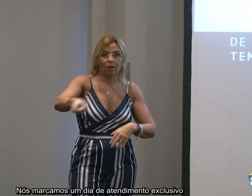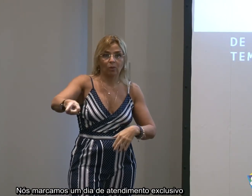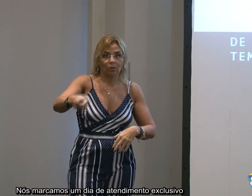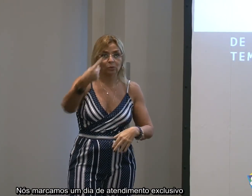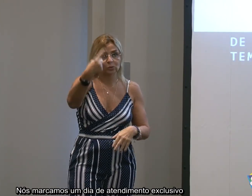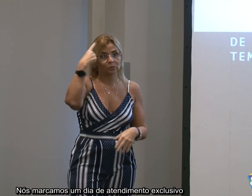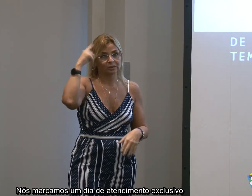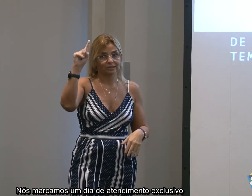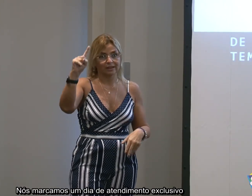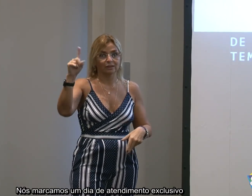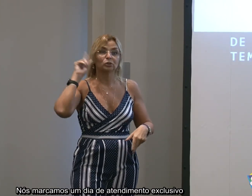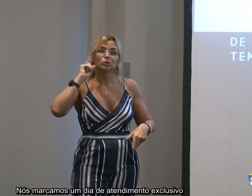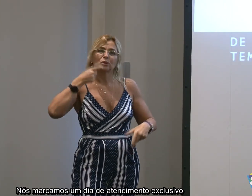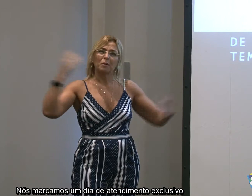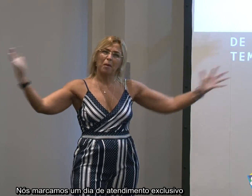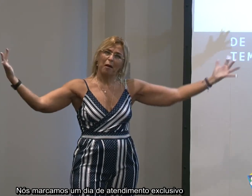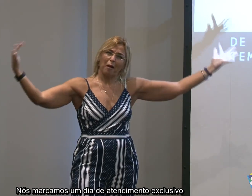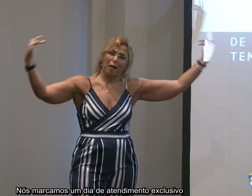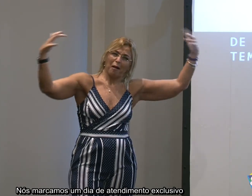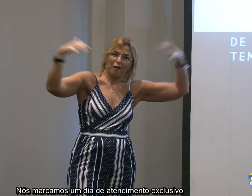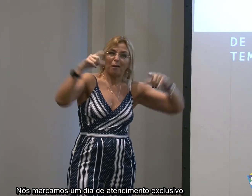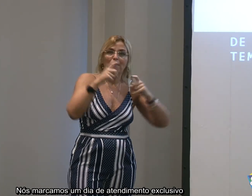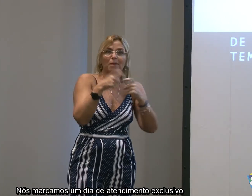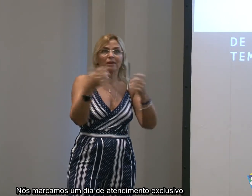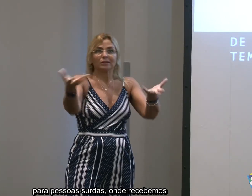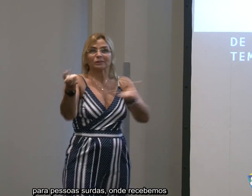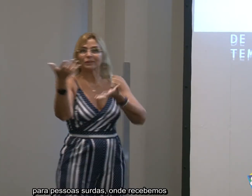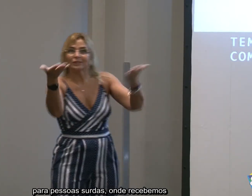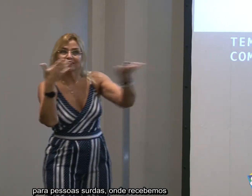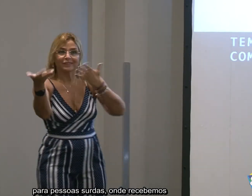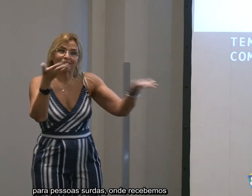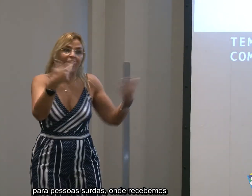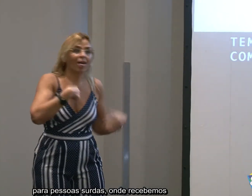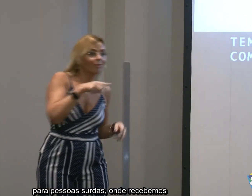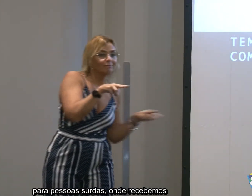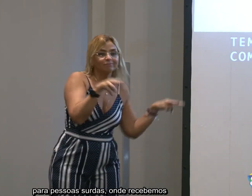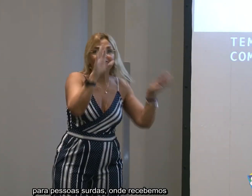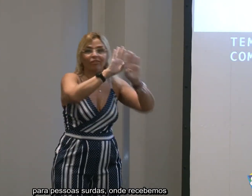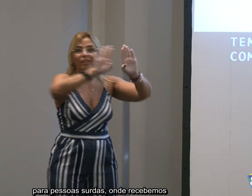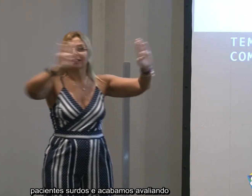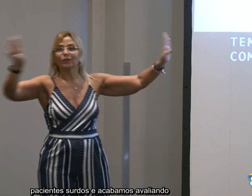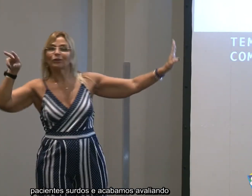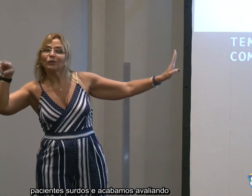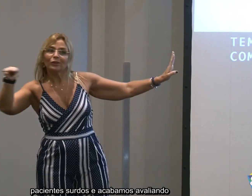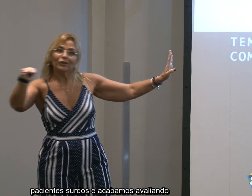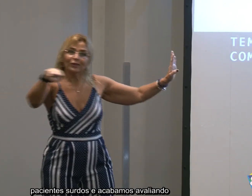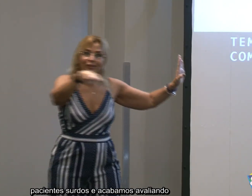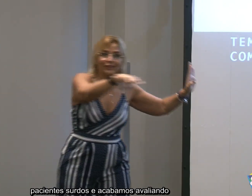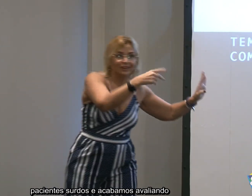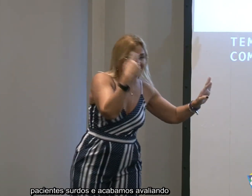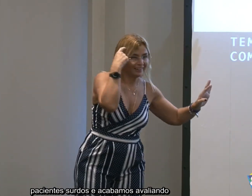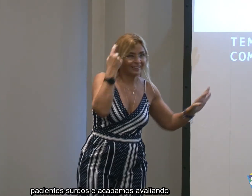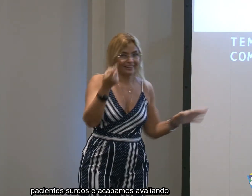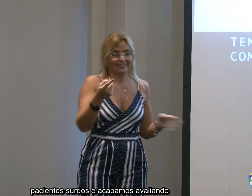um dia de atendimento exclusivo para as pessoas surdas, onde a gente recebe pacientes surdos, a